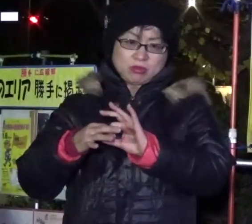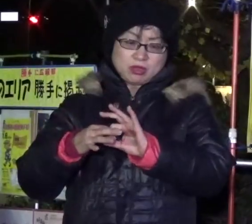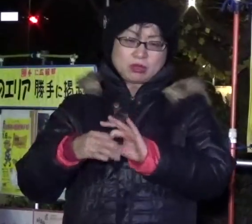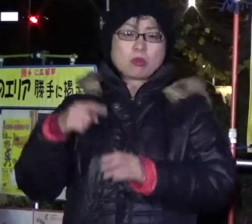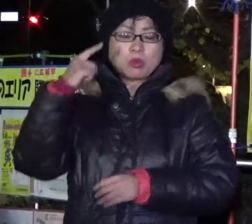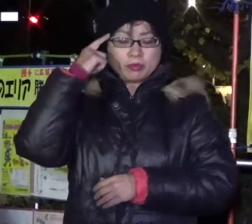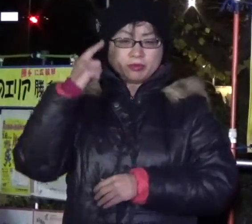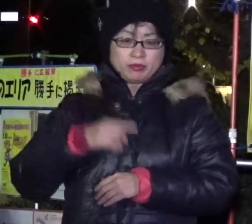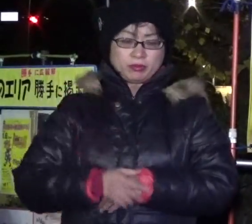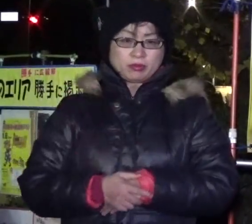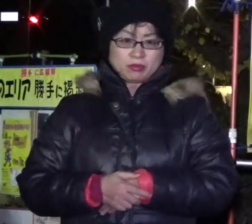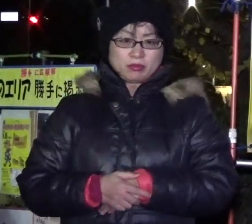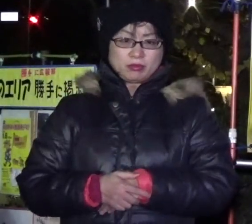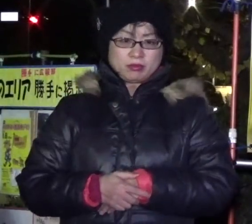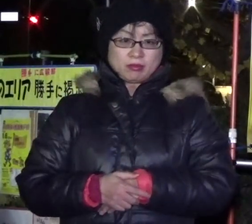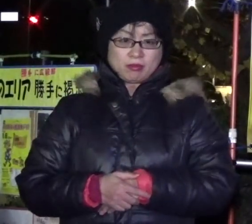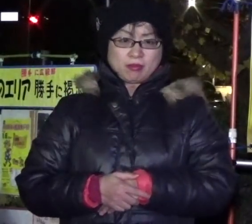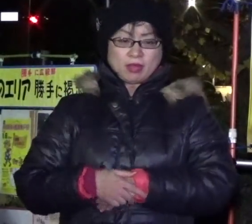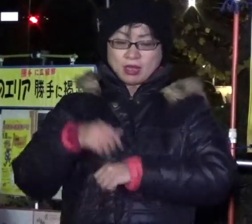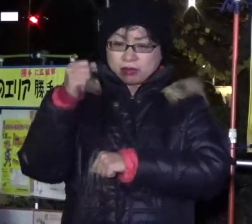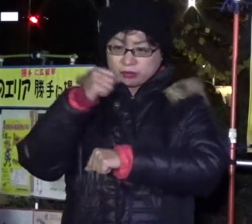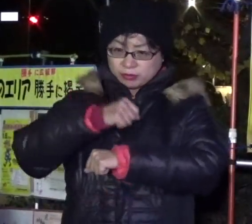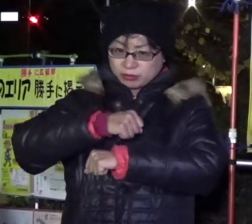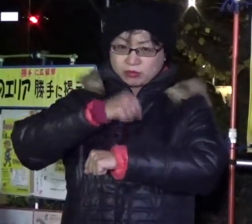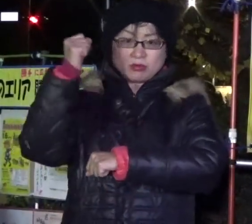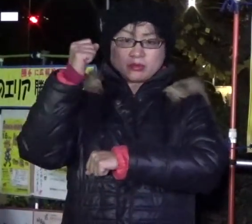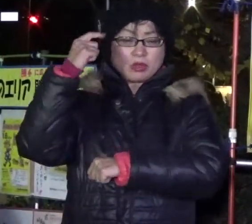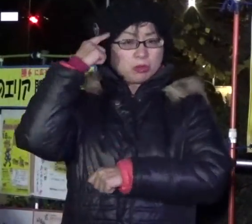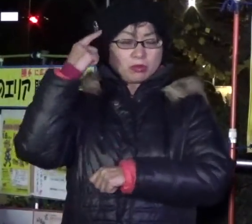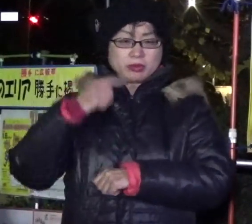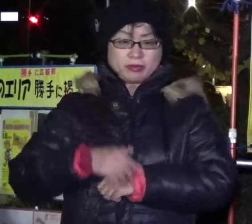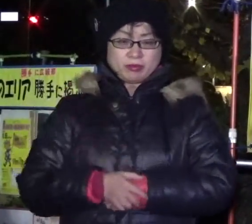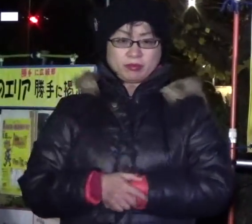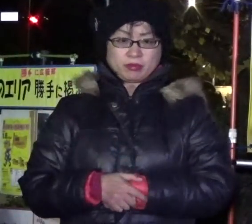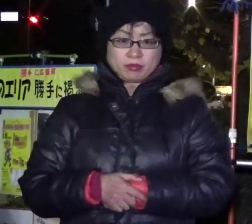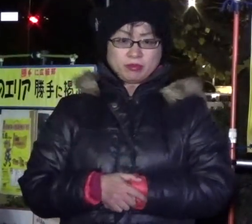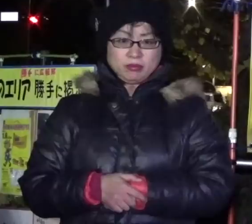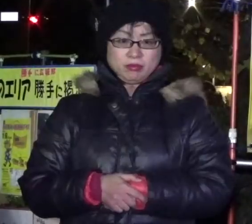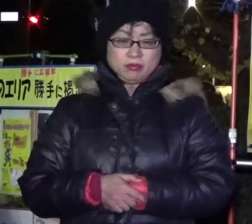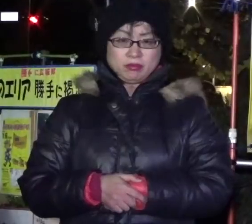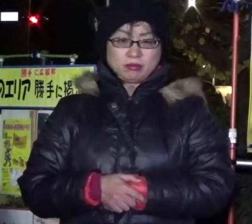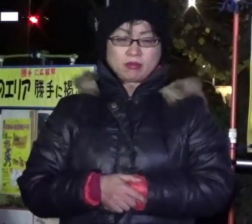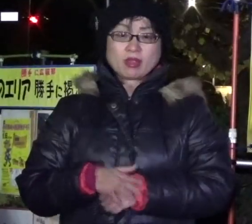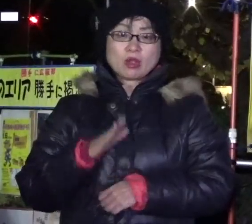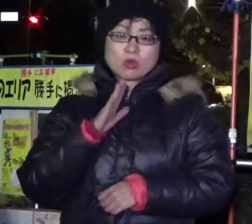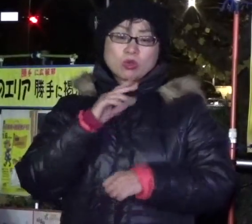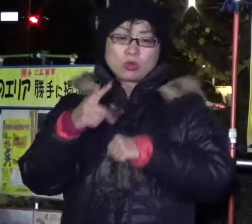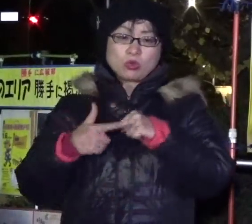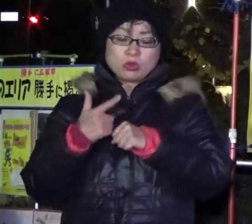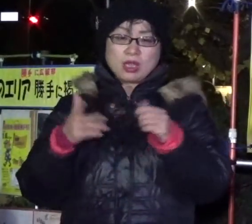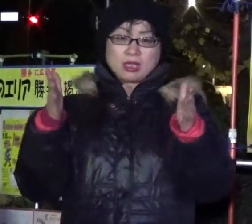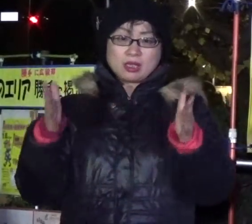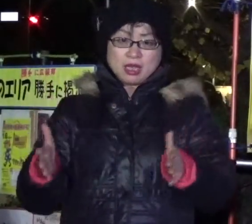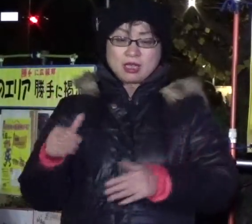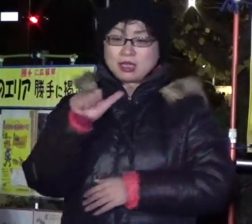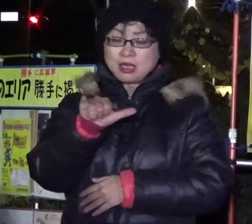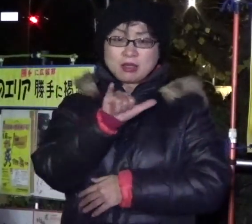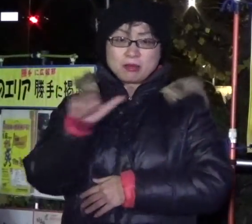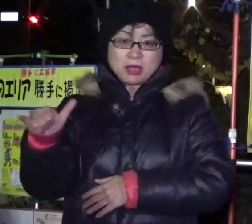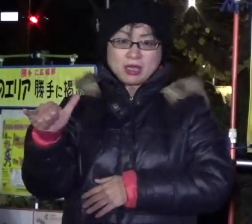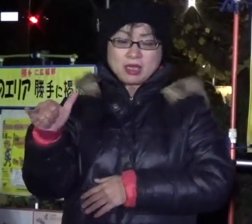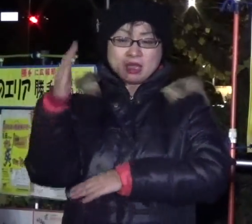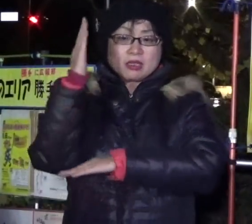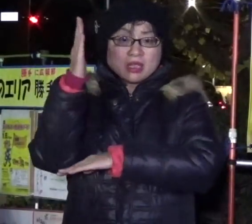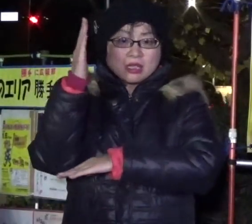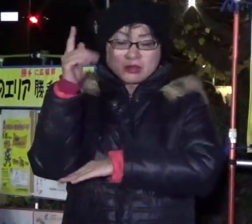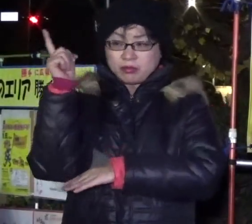。それはもう決してやはり許してはならないというふうに思っております。そして本当にこの6年間安倍政権になってからの6年